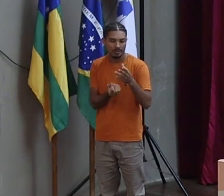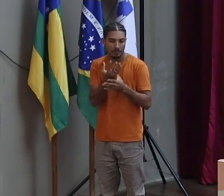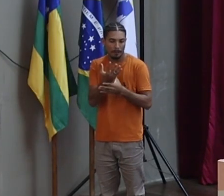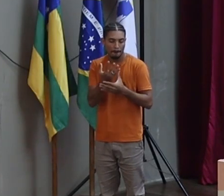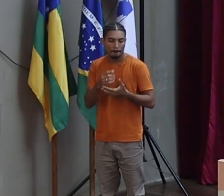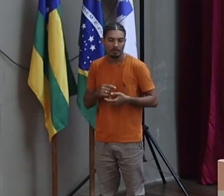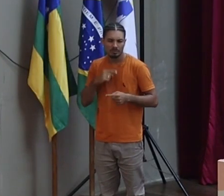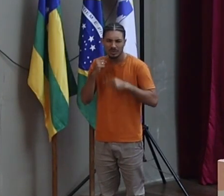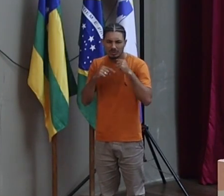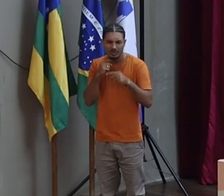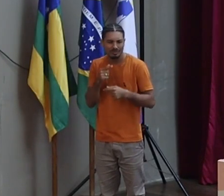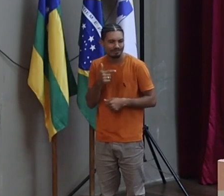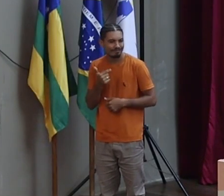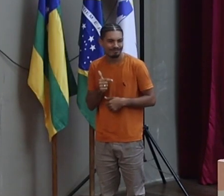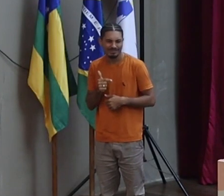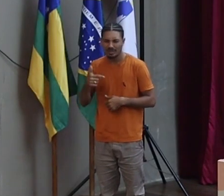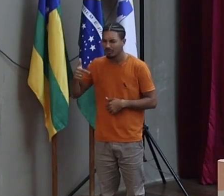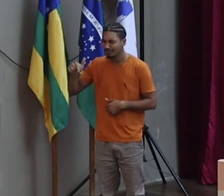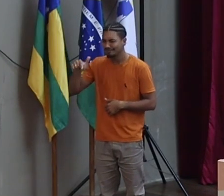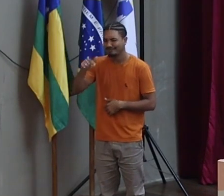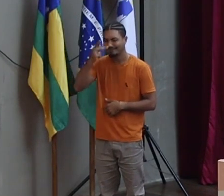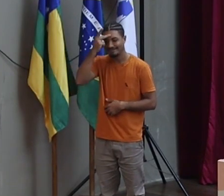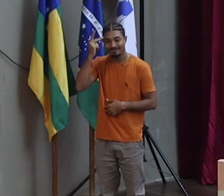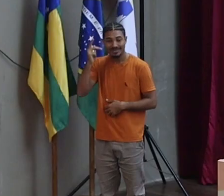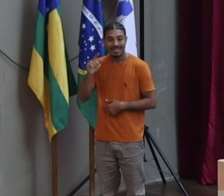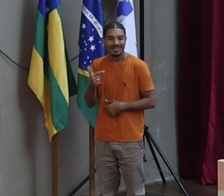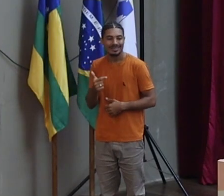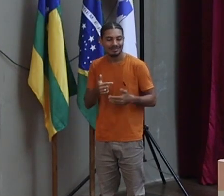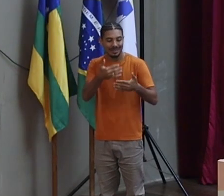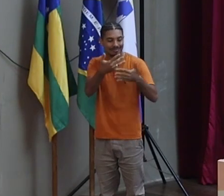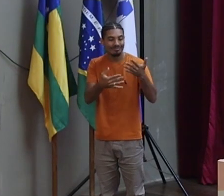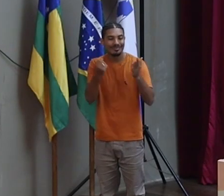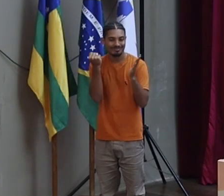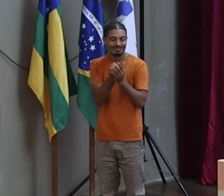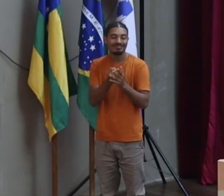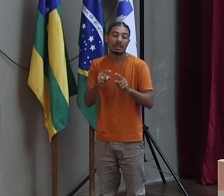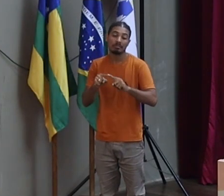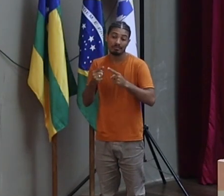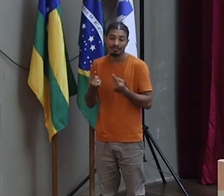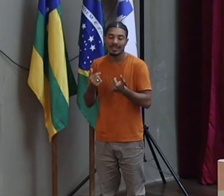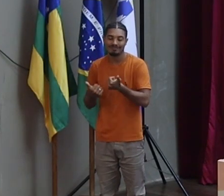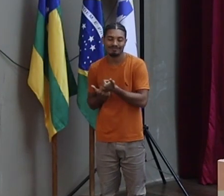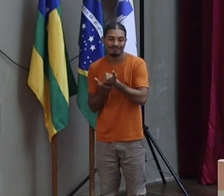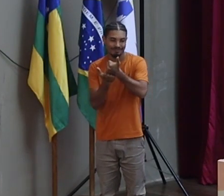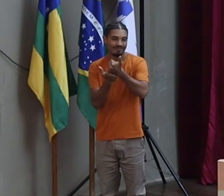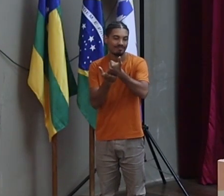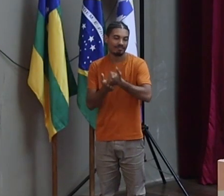e, sem dúvida nenhuma, há muitas outras pessoas que não estão ali listadas, mas que são apoiadoras